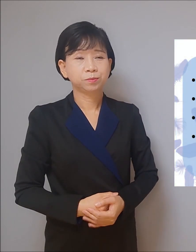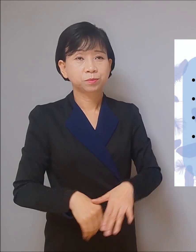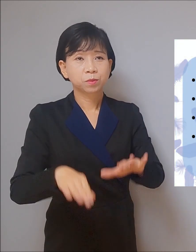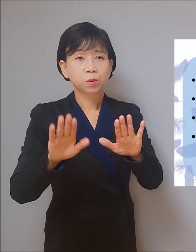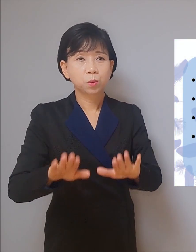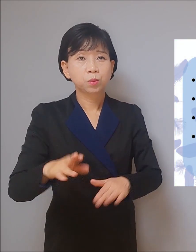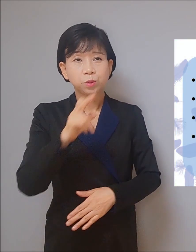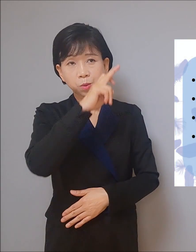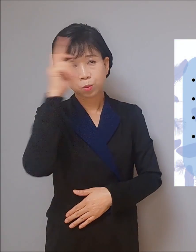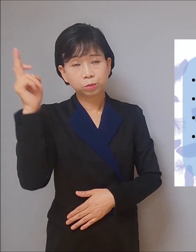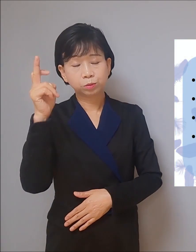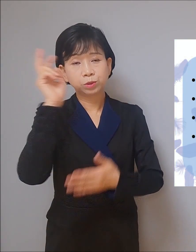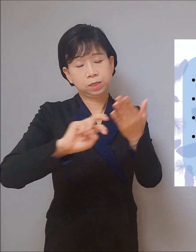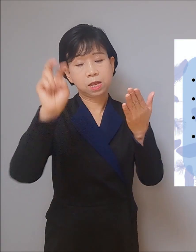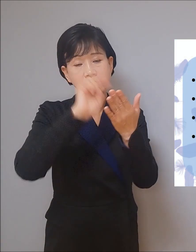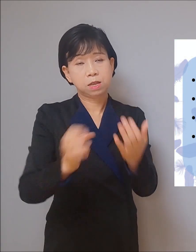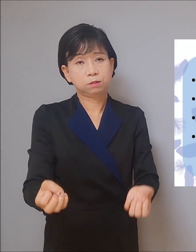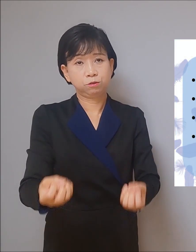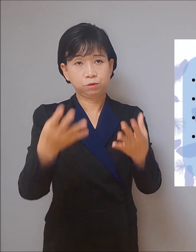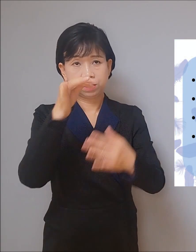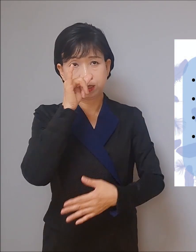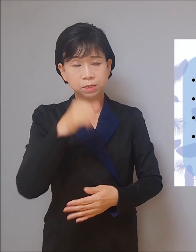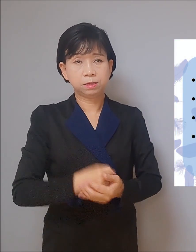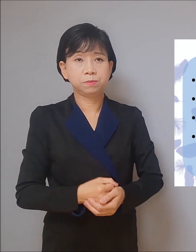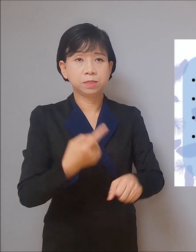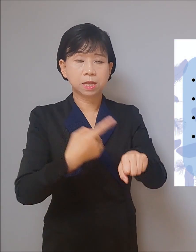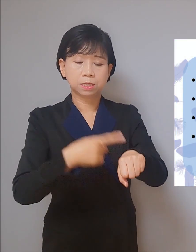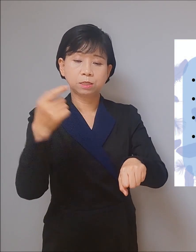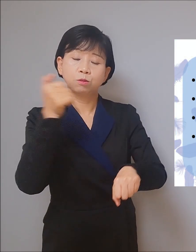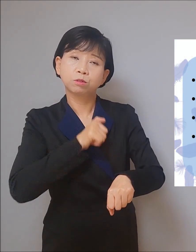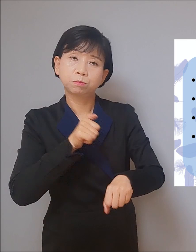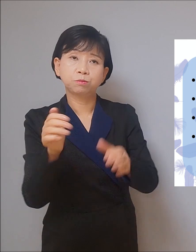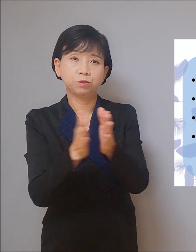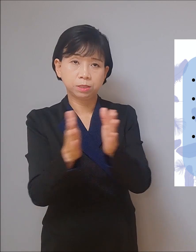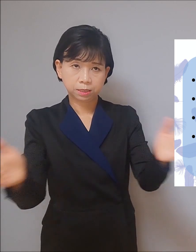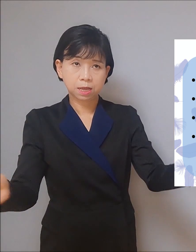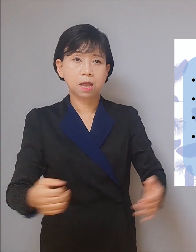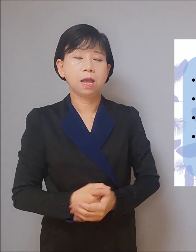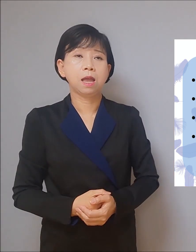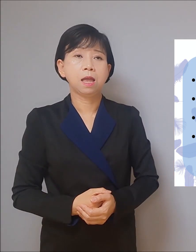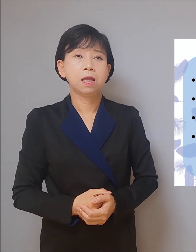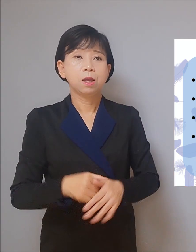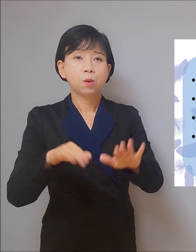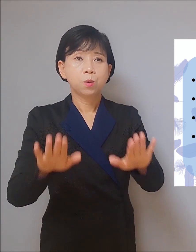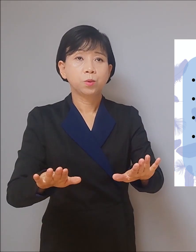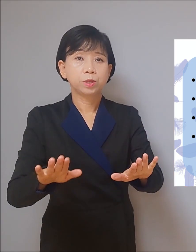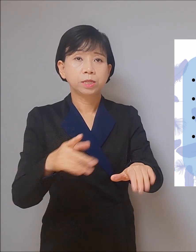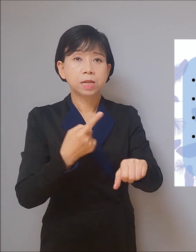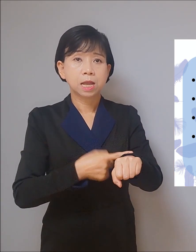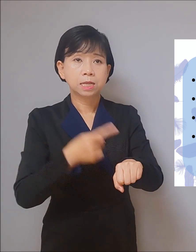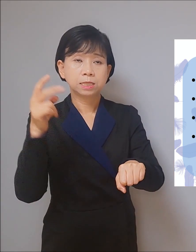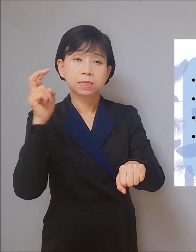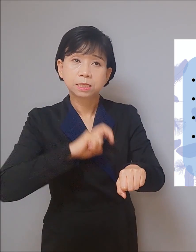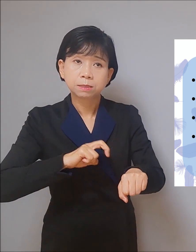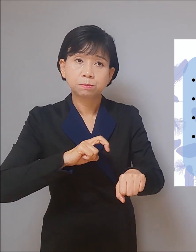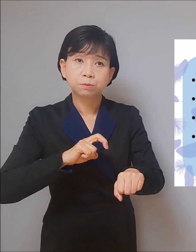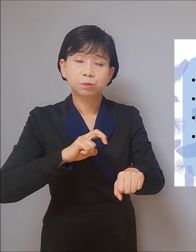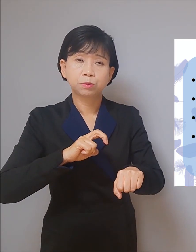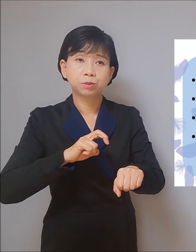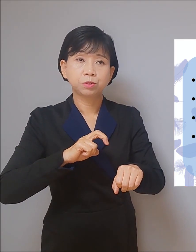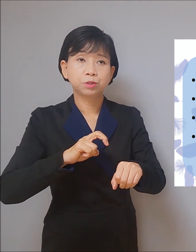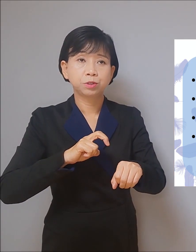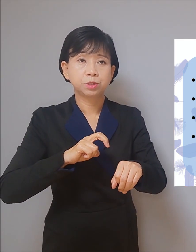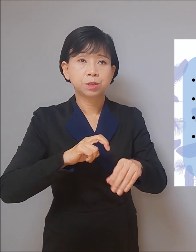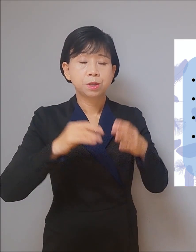오늘 오후에는 찬양 축제가 있습니다. 1시 50분 예배 시작합니다. 오늘 1시 20분 사랑골에서 마을